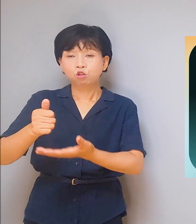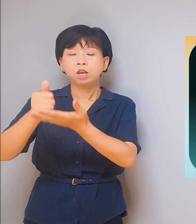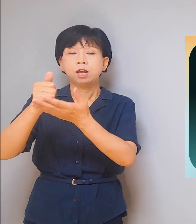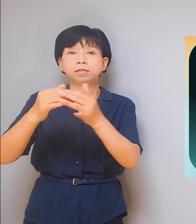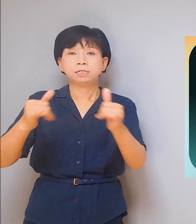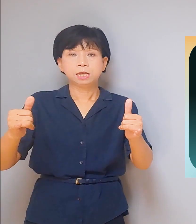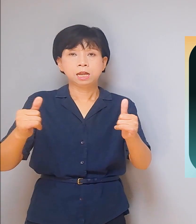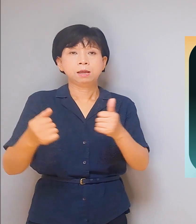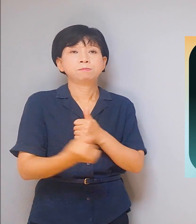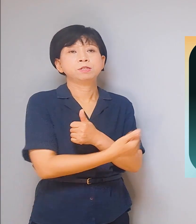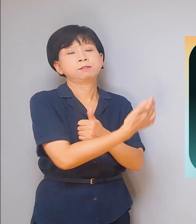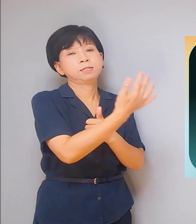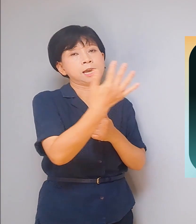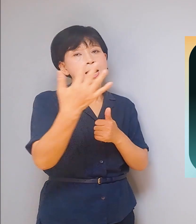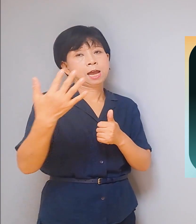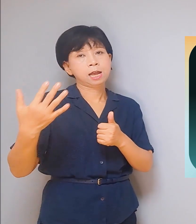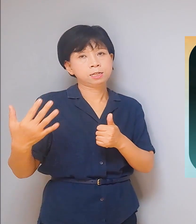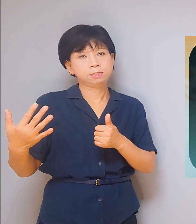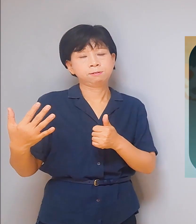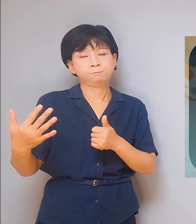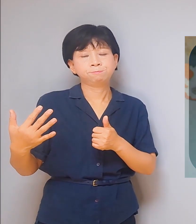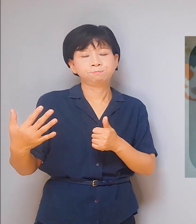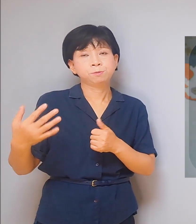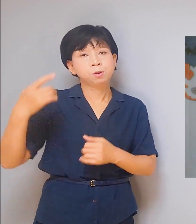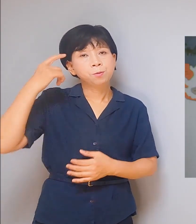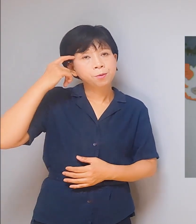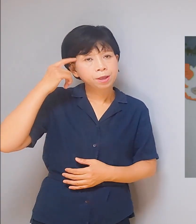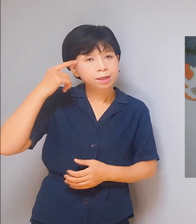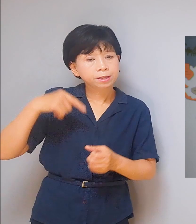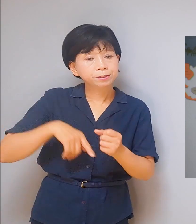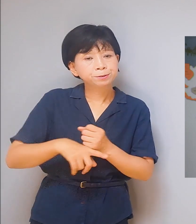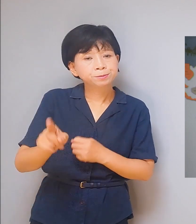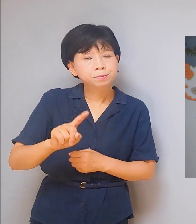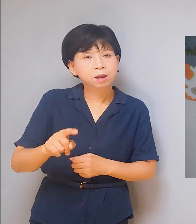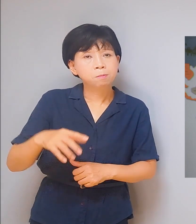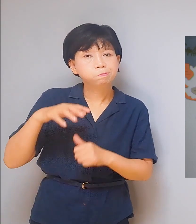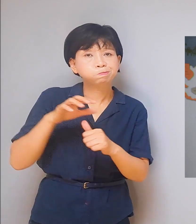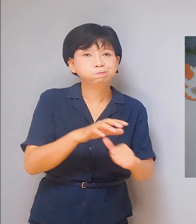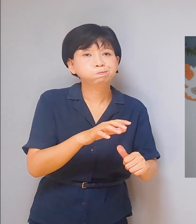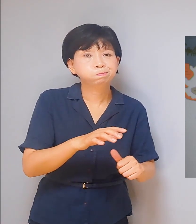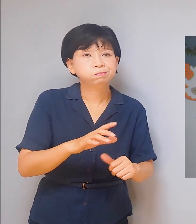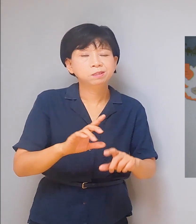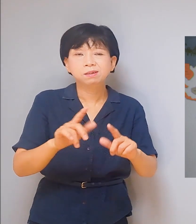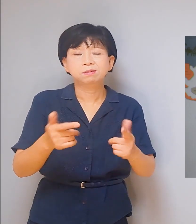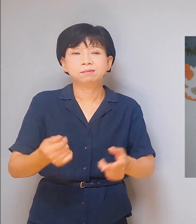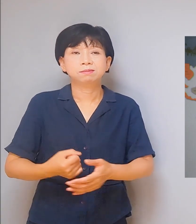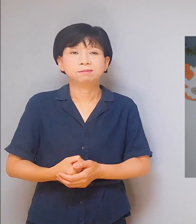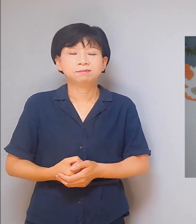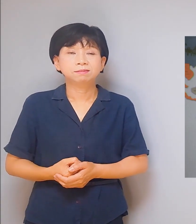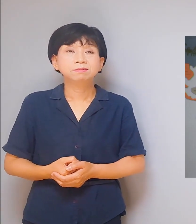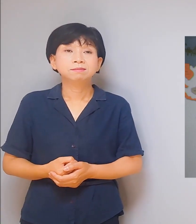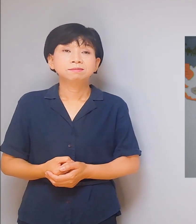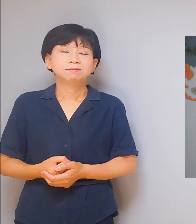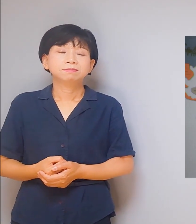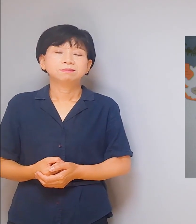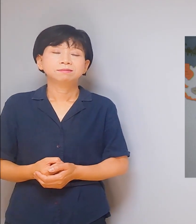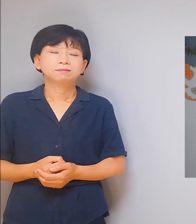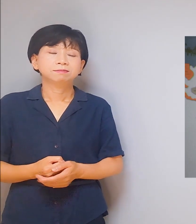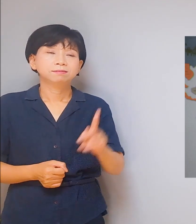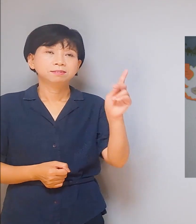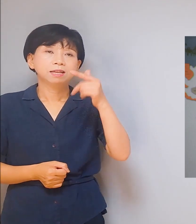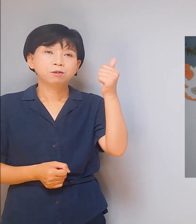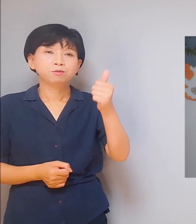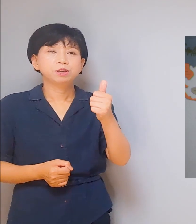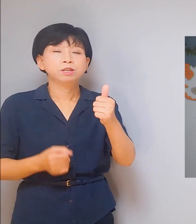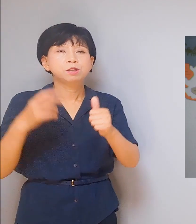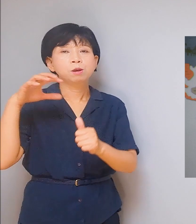주변을 진치고 있는 거죠. 왜 그럴까요? 무슨 감옥에 갇힌 겁니까? 아니잖아요. 다윗을